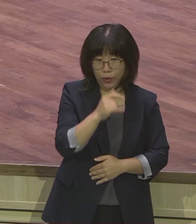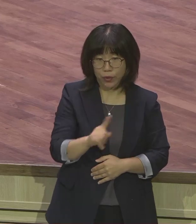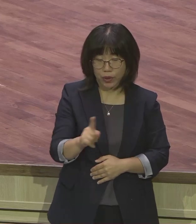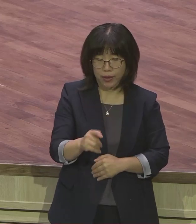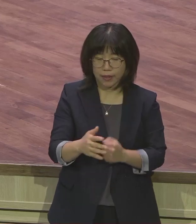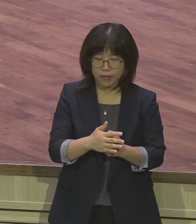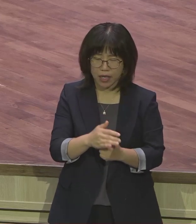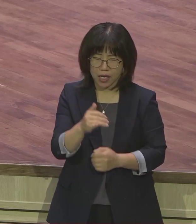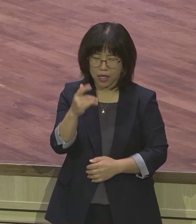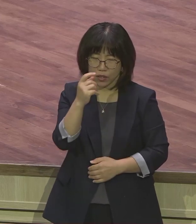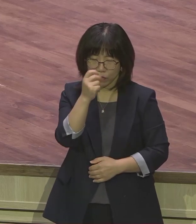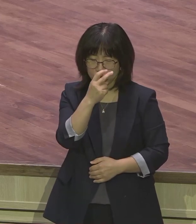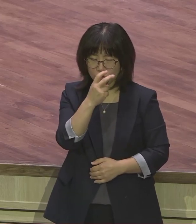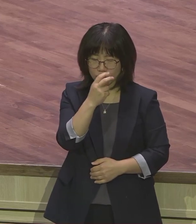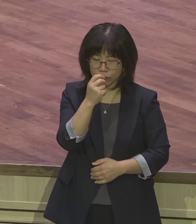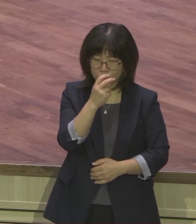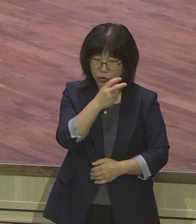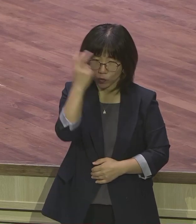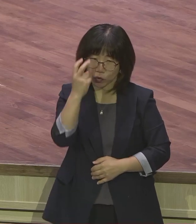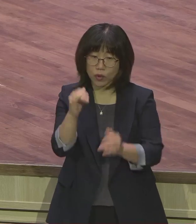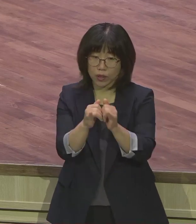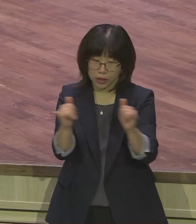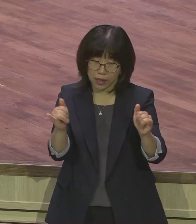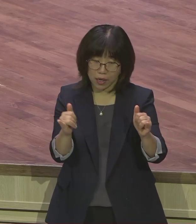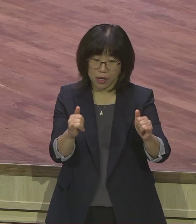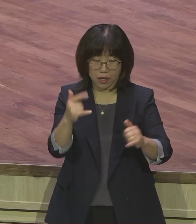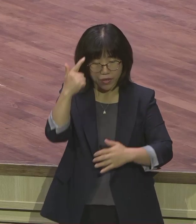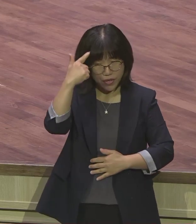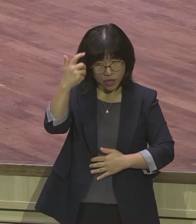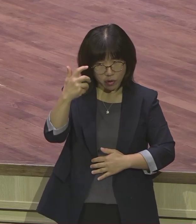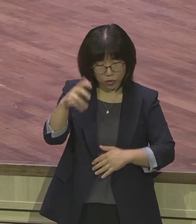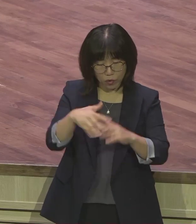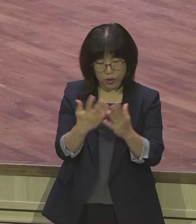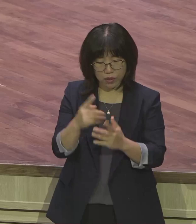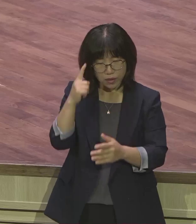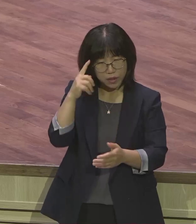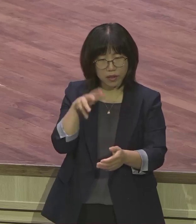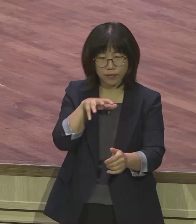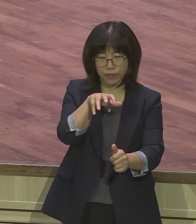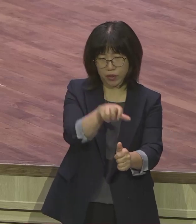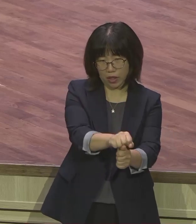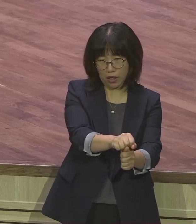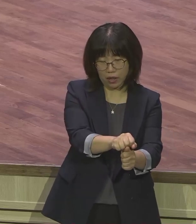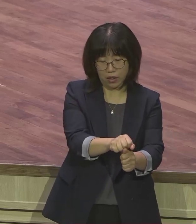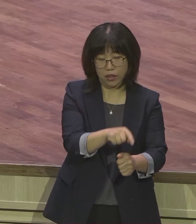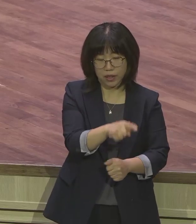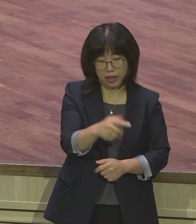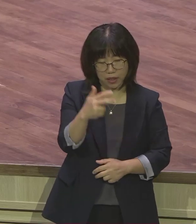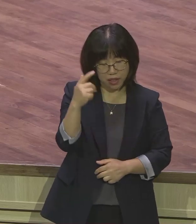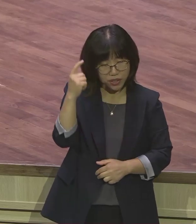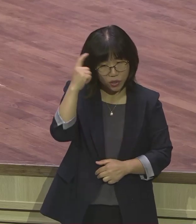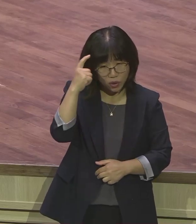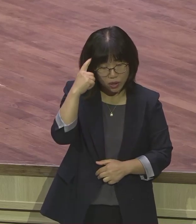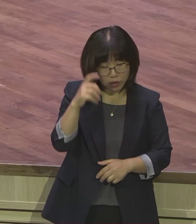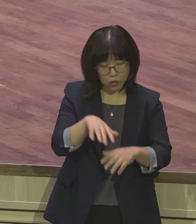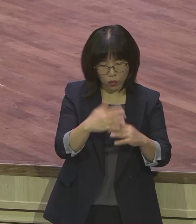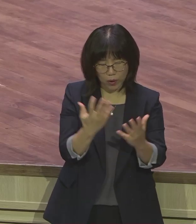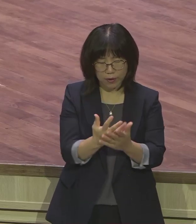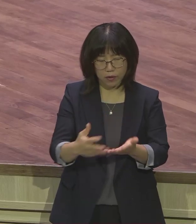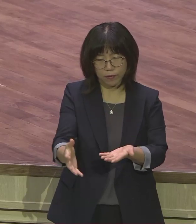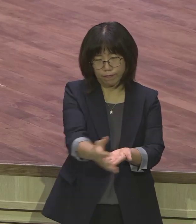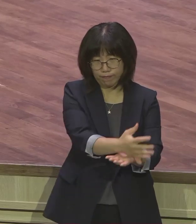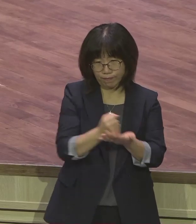인재들 속에 영적으로 확 잡았고 영적으로 잡았고 우리가 볼 때는 그 사람 정신을 빼앗아 영적으로 잡아야 원리스 되잖아요.